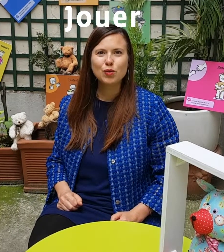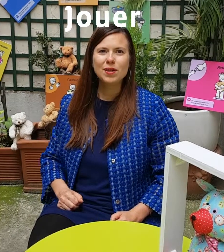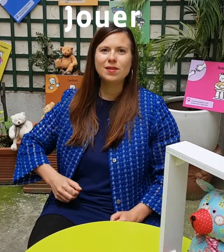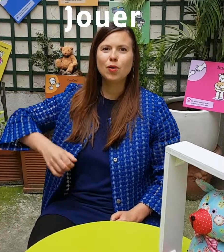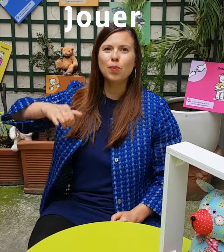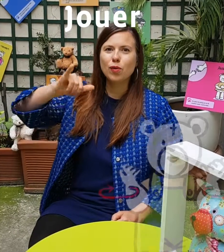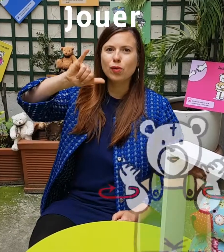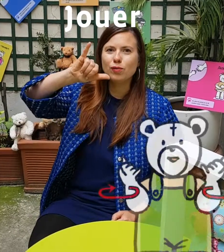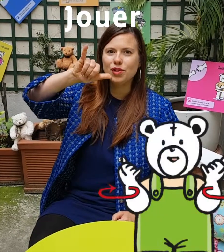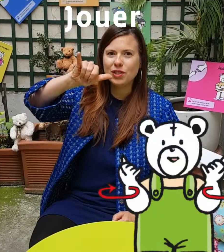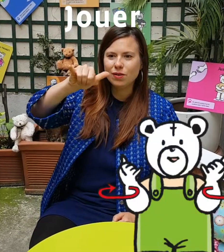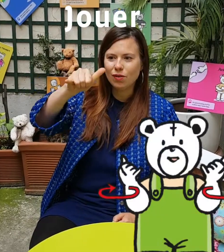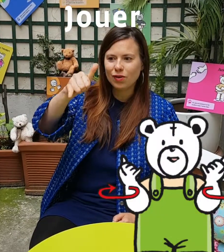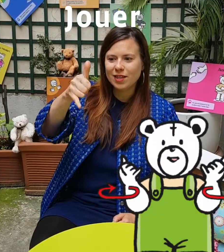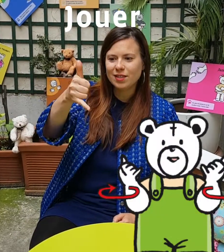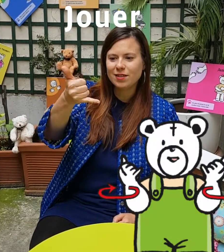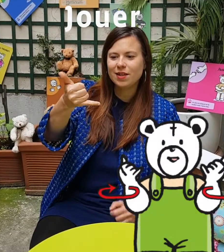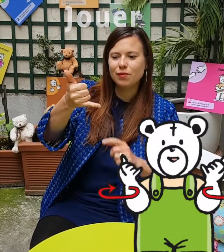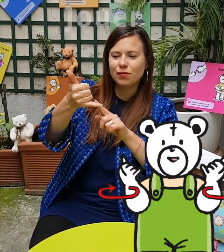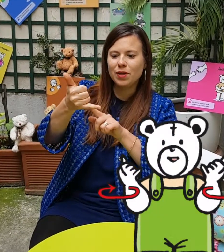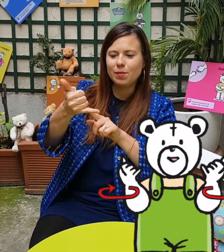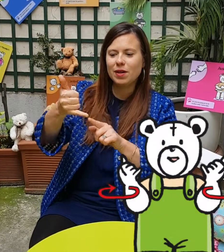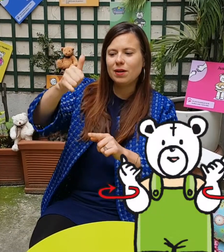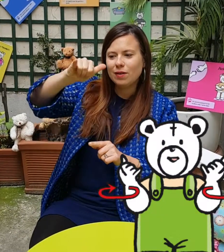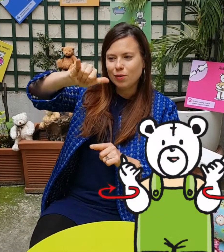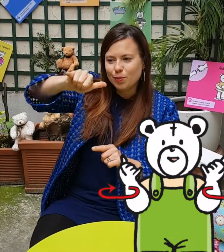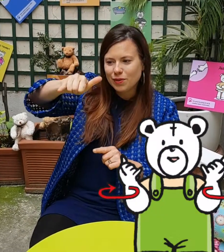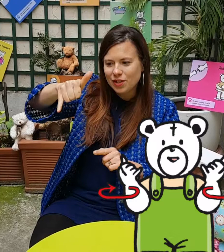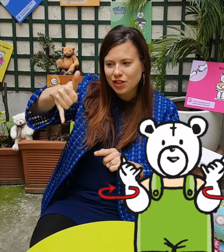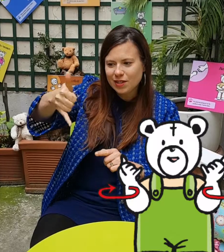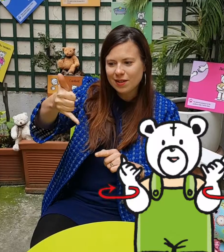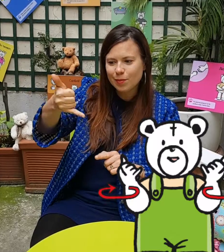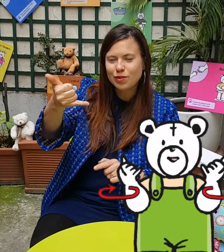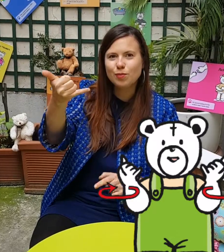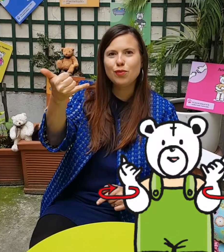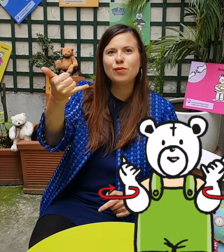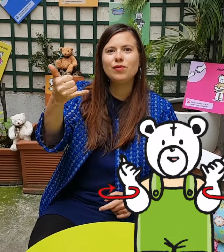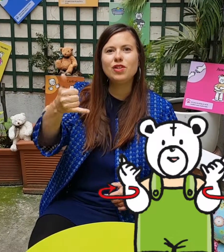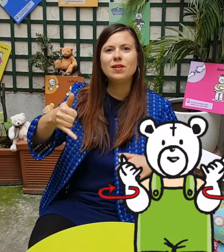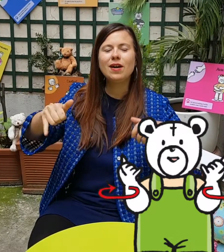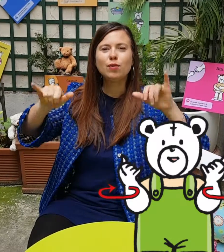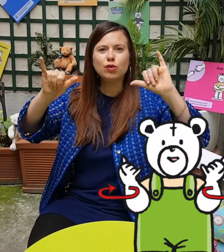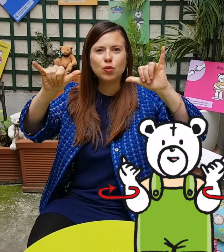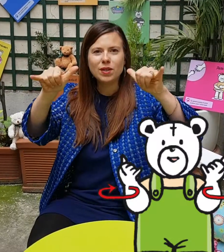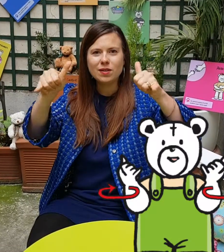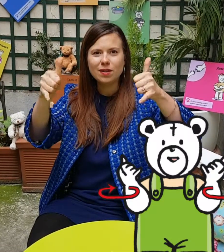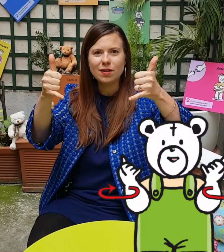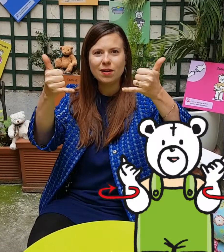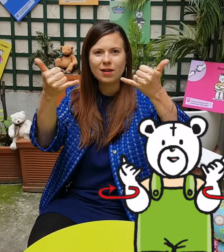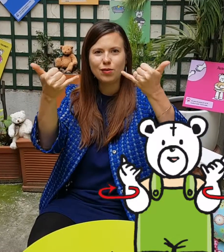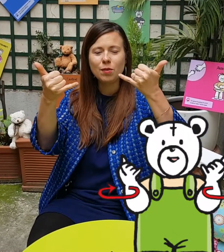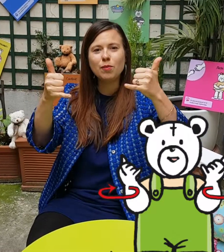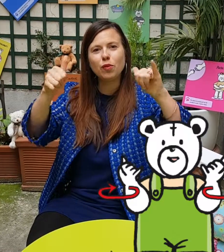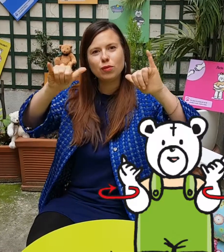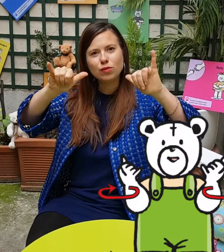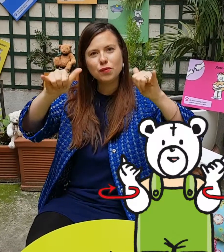Jouer, c'est reprendre le J en langage des signes. Là, vous voyez bien le petit J, la petite boucle du J. Donc jouer, c'est les deux en même temps. Tu veux